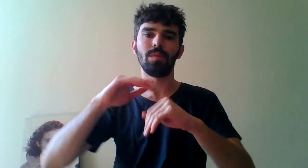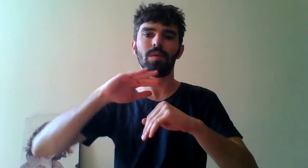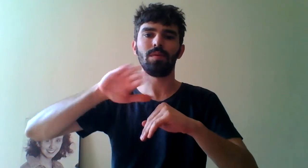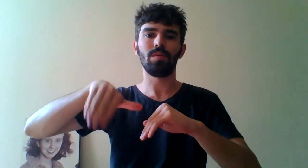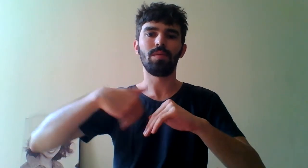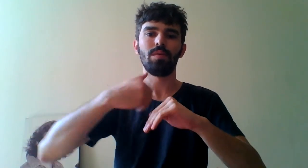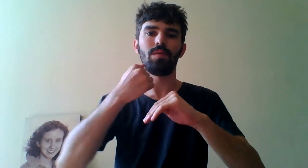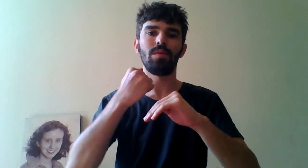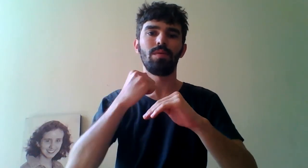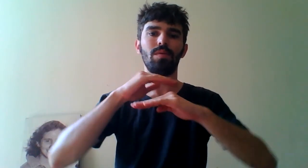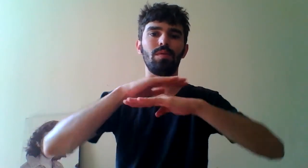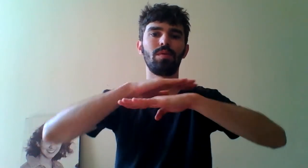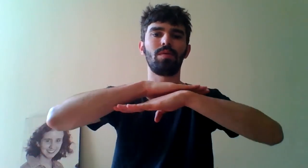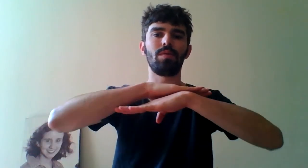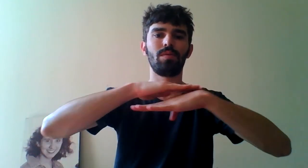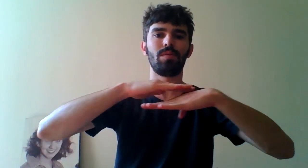Horizonte azul